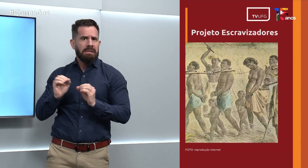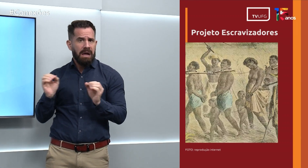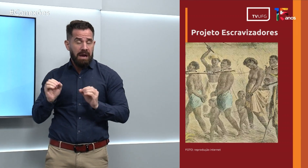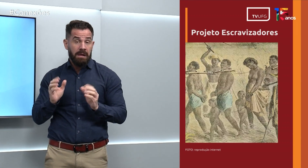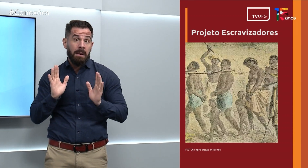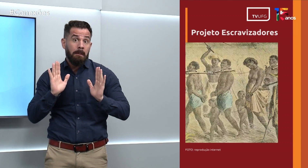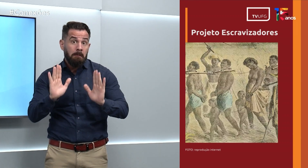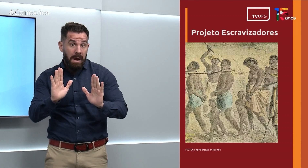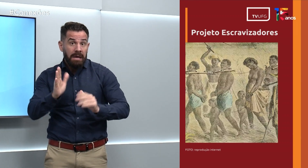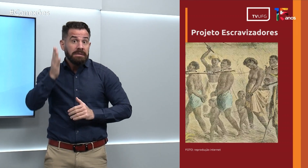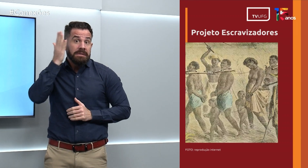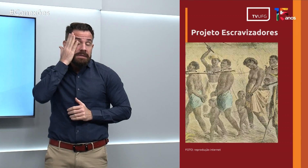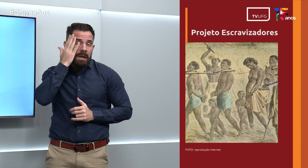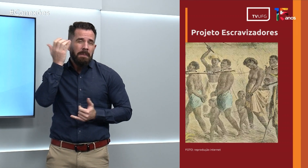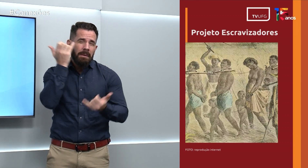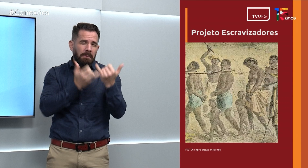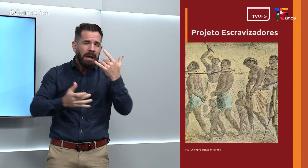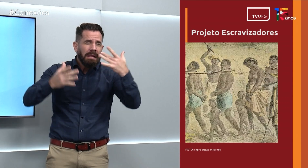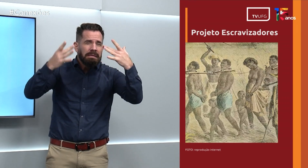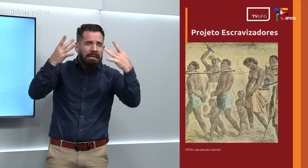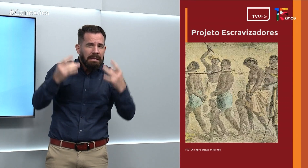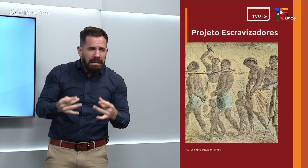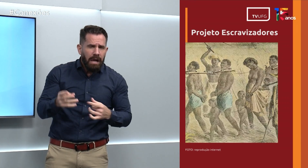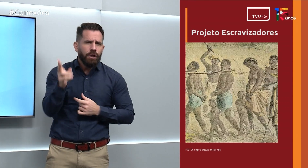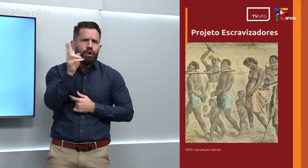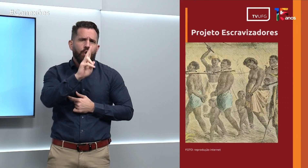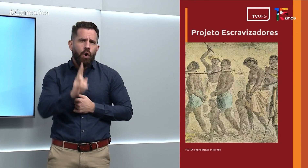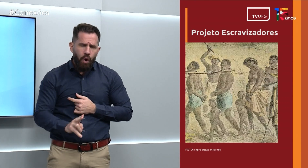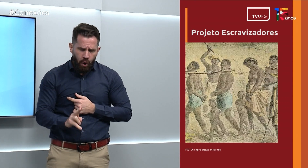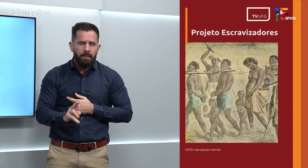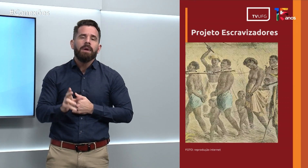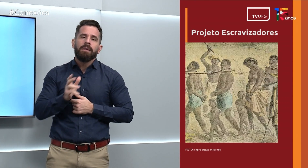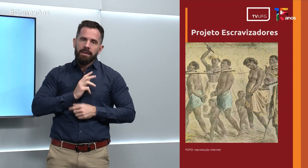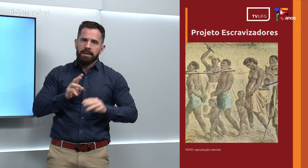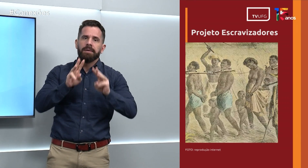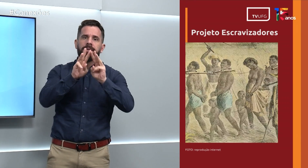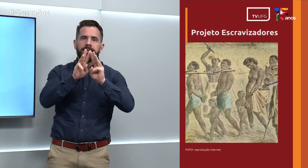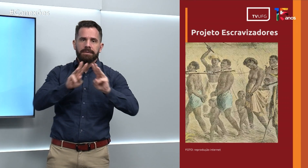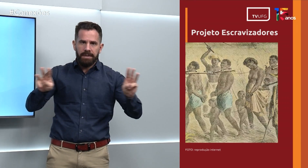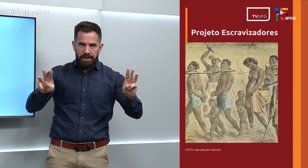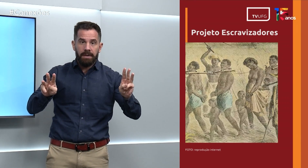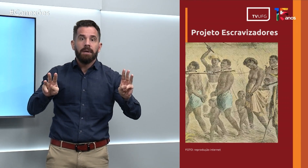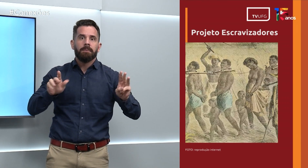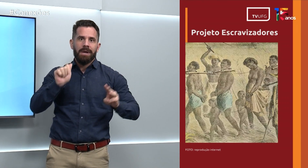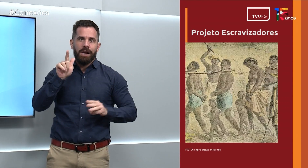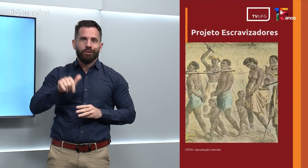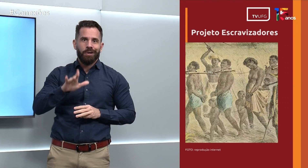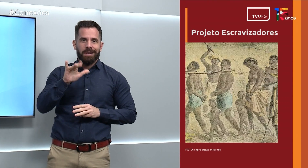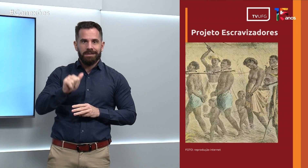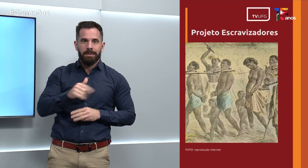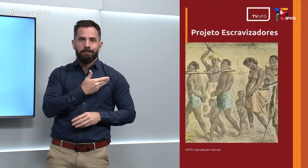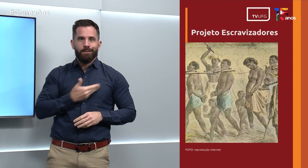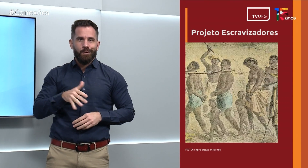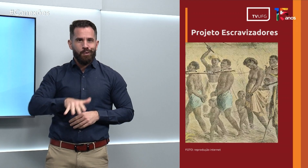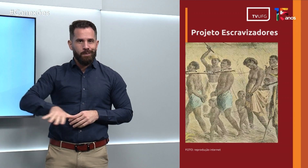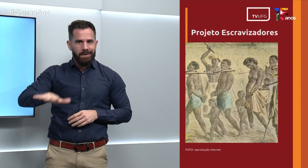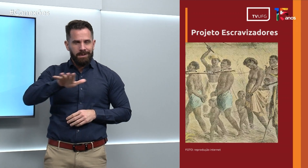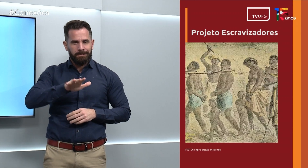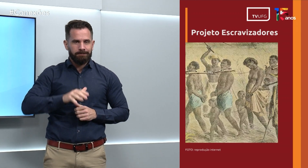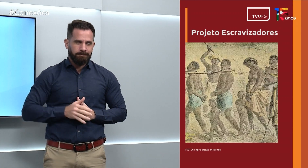você quiser saber os nomes e quem são esses políticos, é só acessar o site da agência pública.